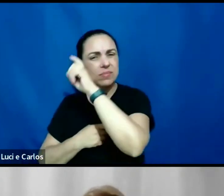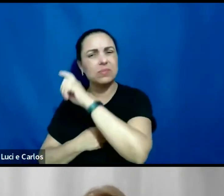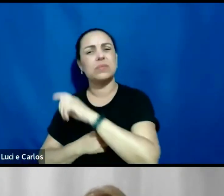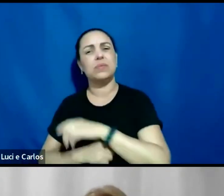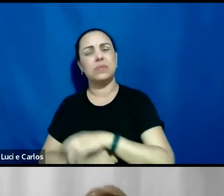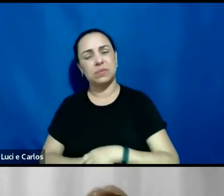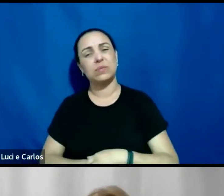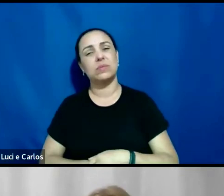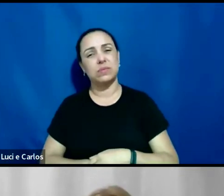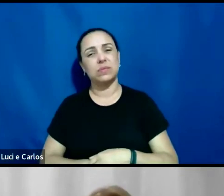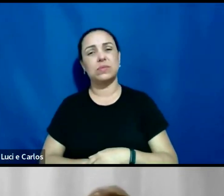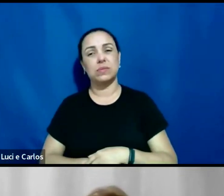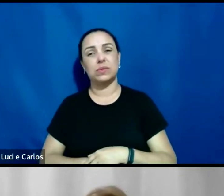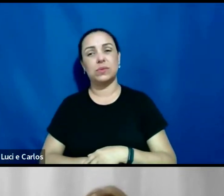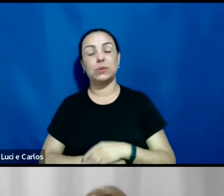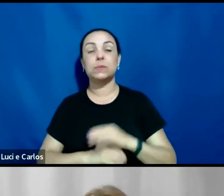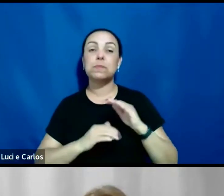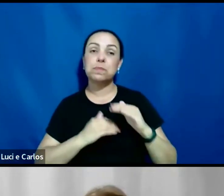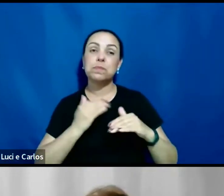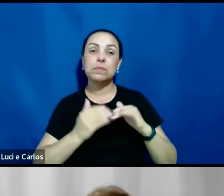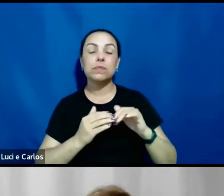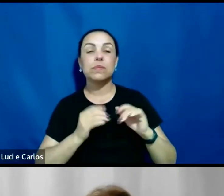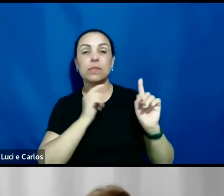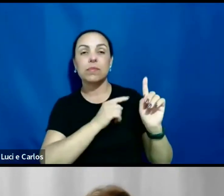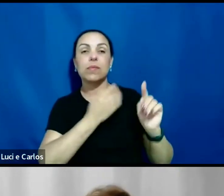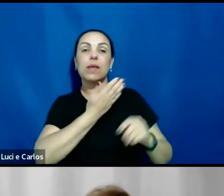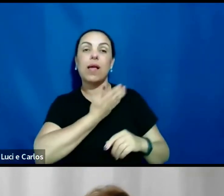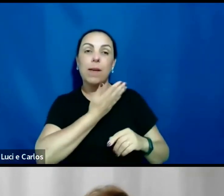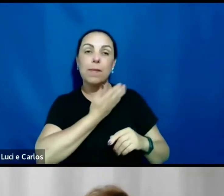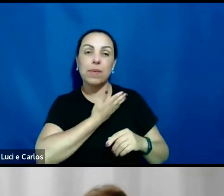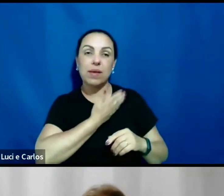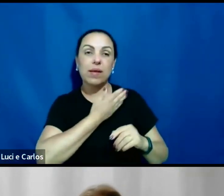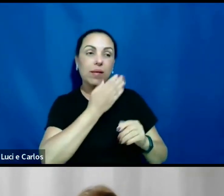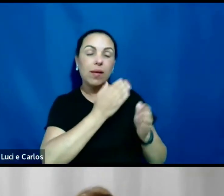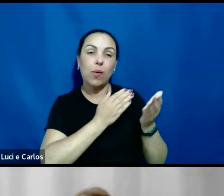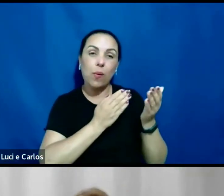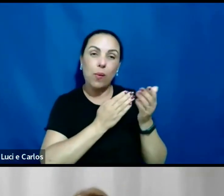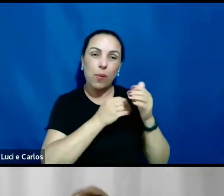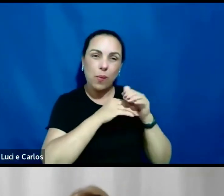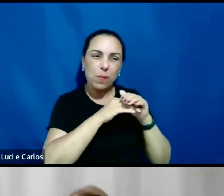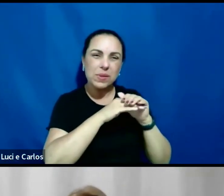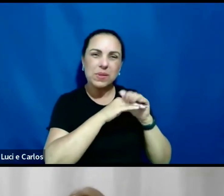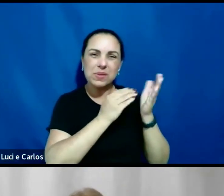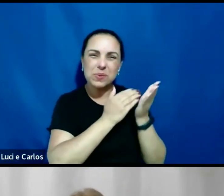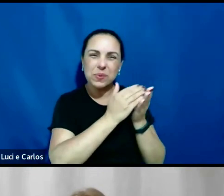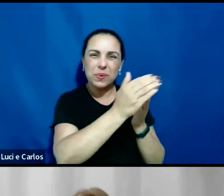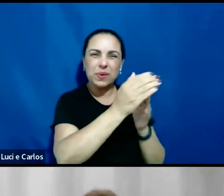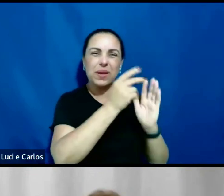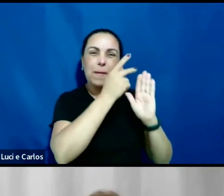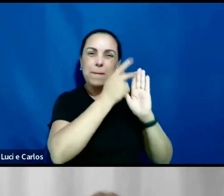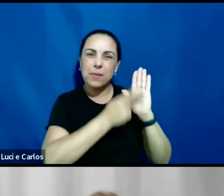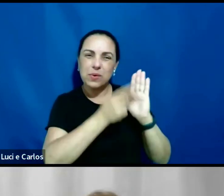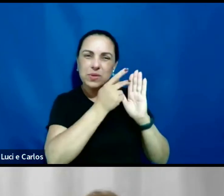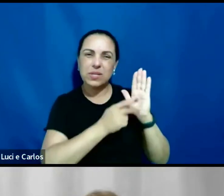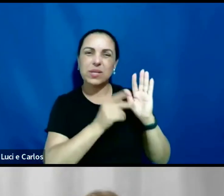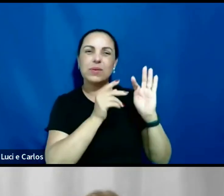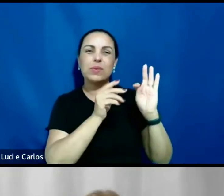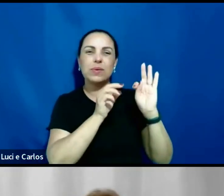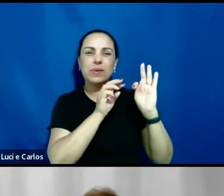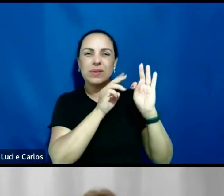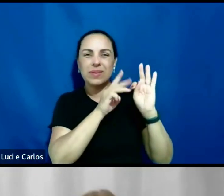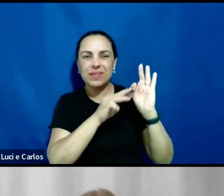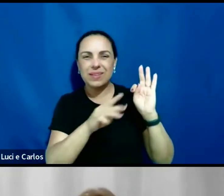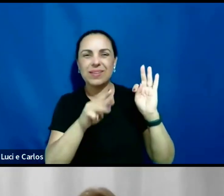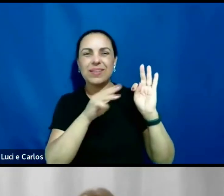difícil. Aí uma amiga minha começou a fazer uso do projeto e teve um benefício excelente